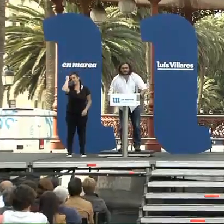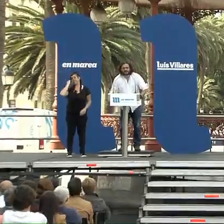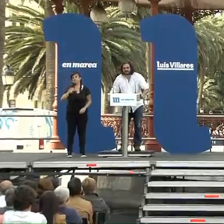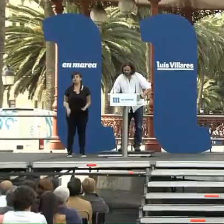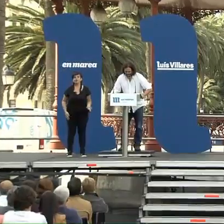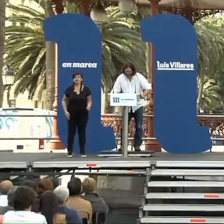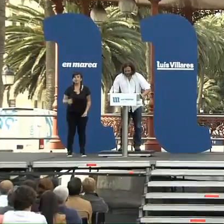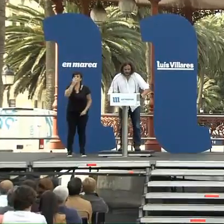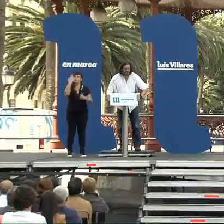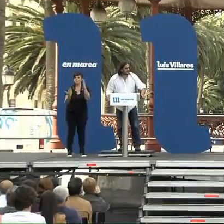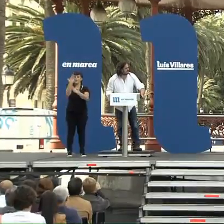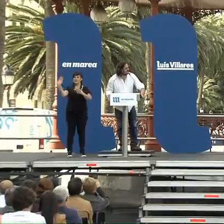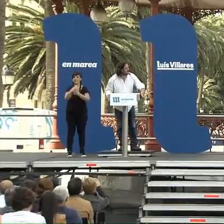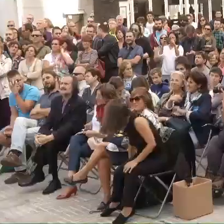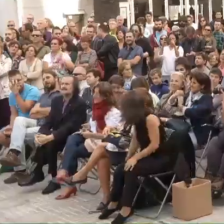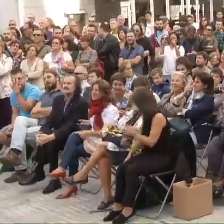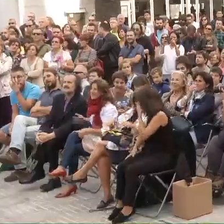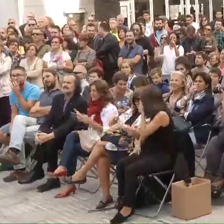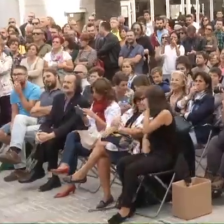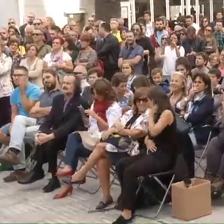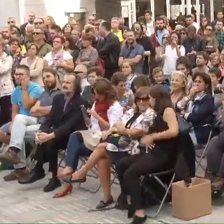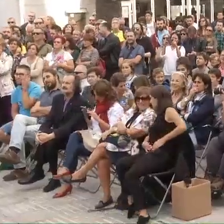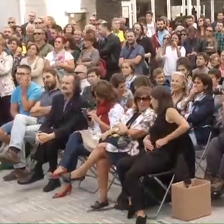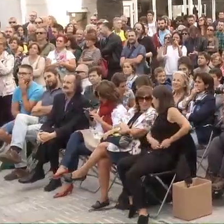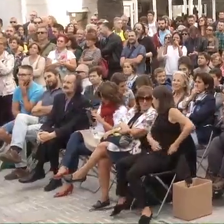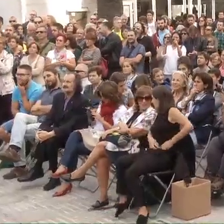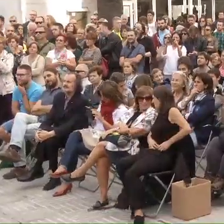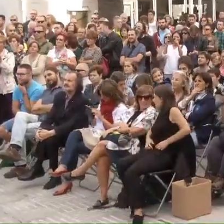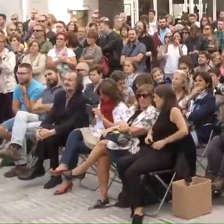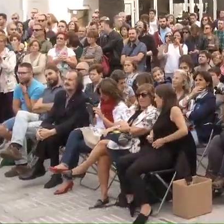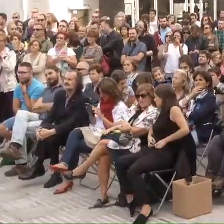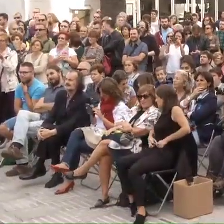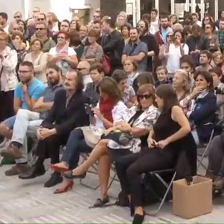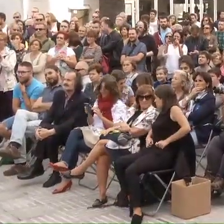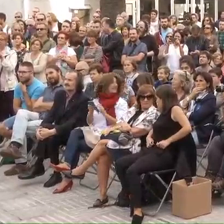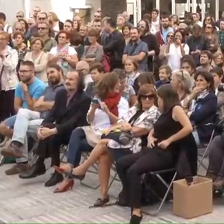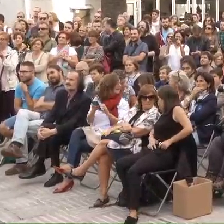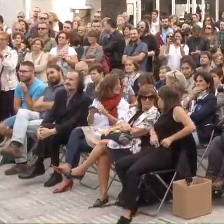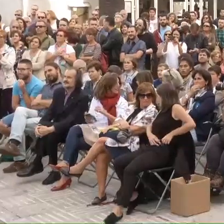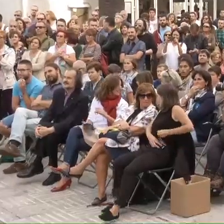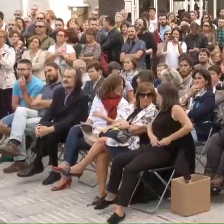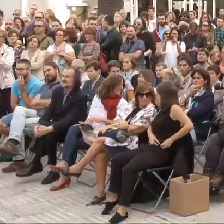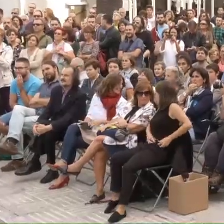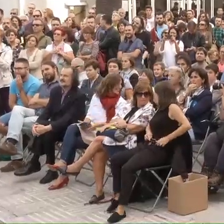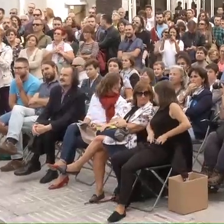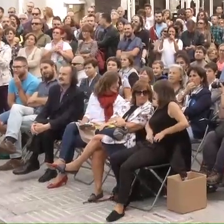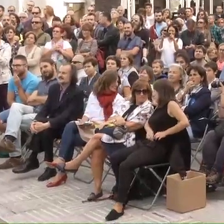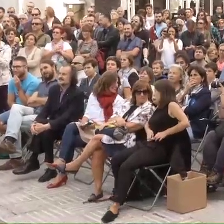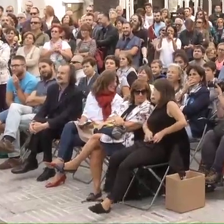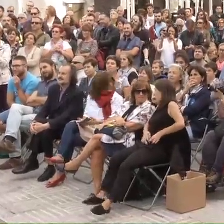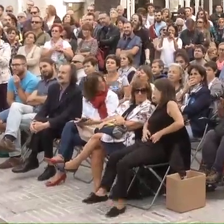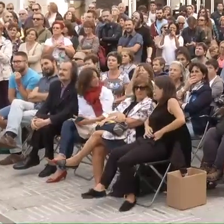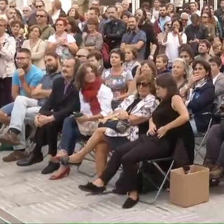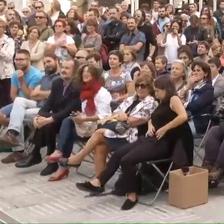Bos días a todos e a todas. Luca, Jorge, Martiño, Xulio, Ada,